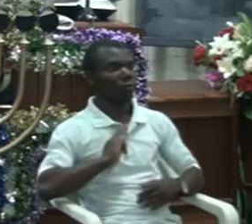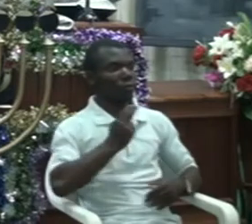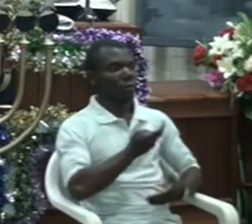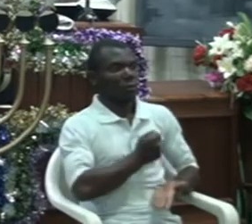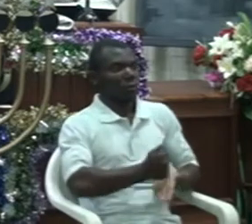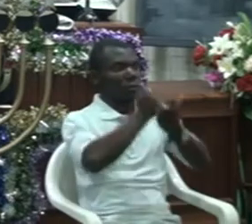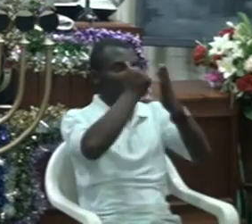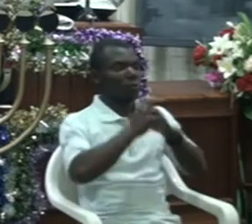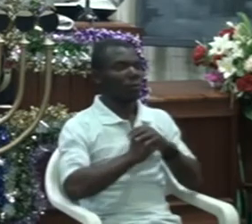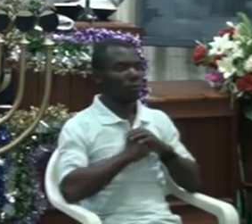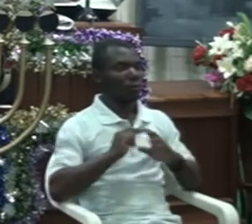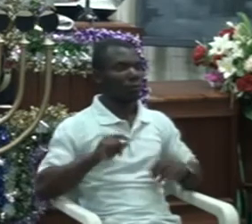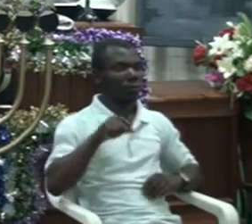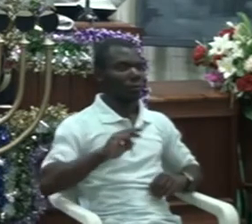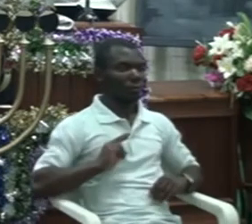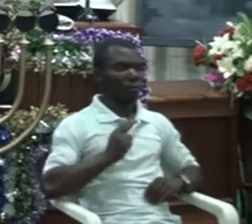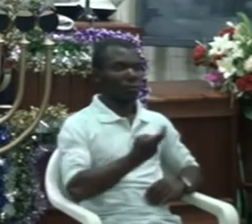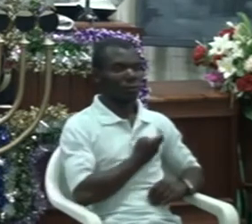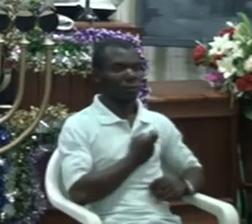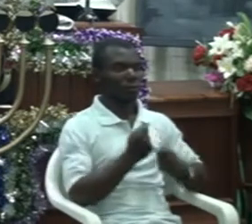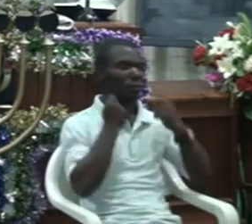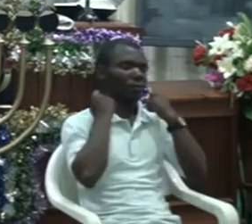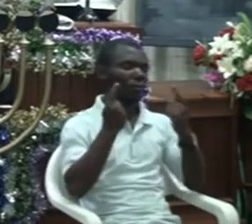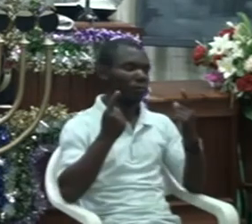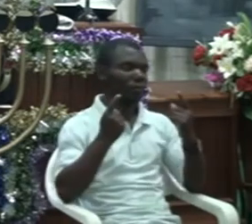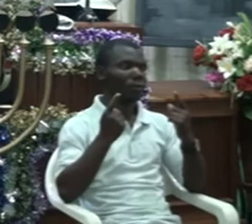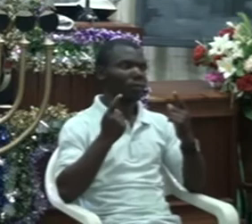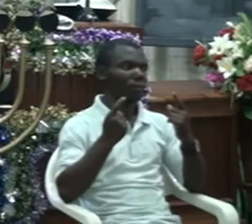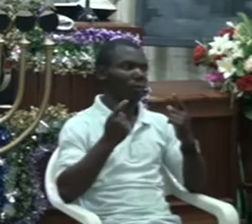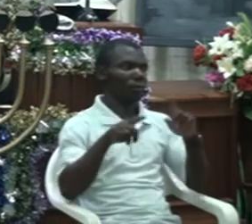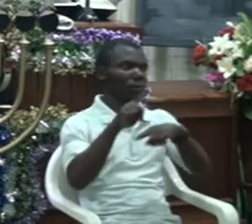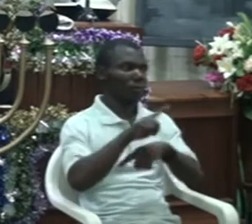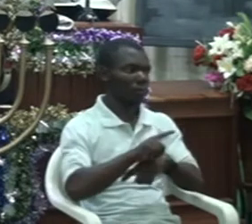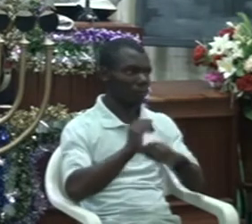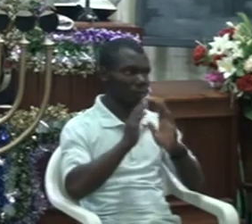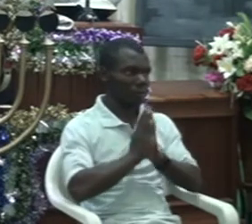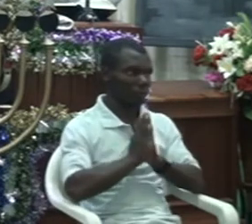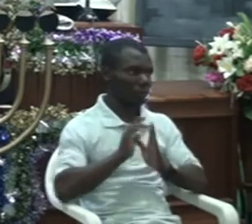Dieu pouvait nous aider. Et que l'on se convienne. Et